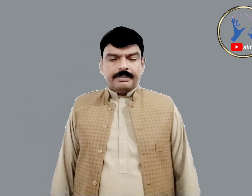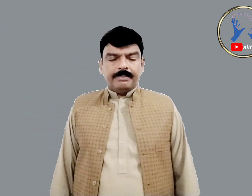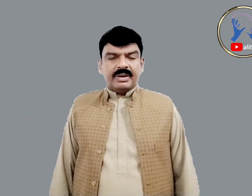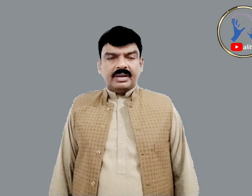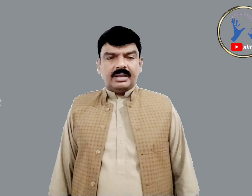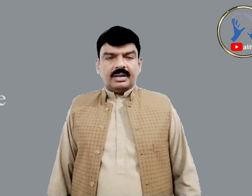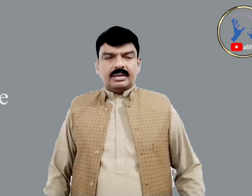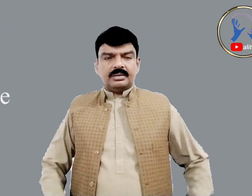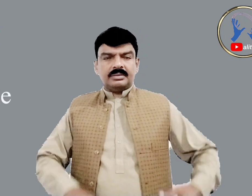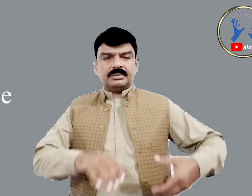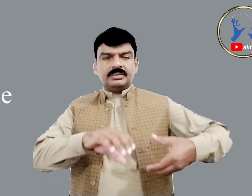बंडल